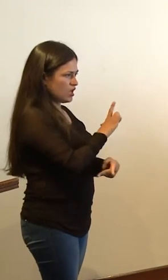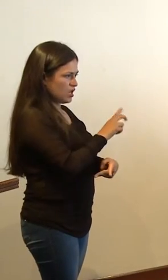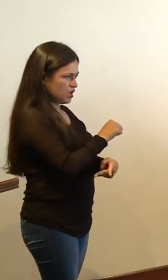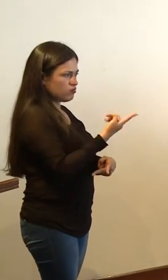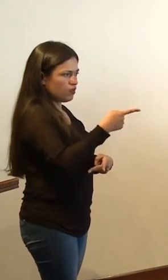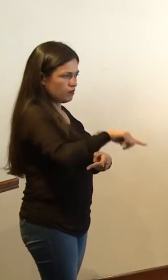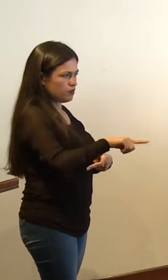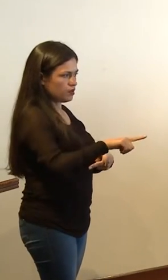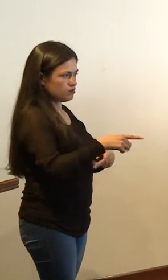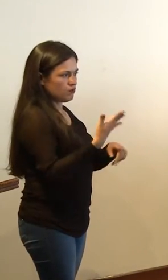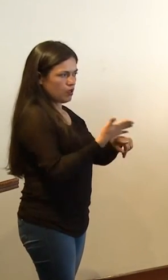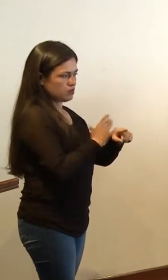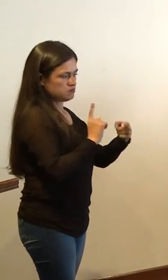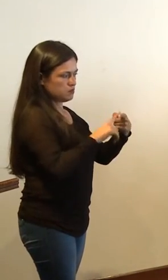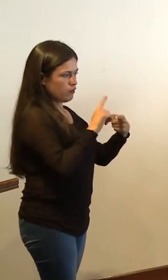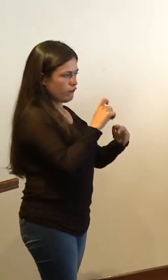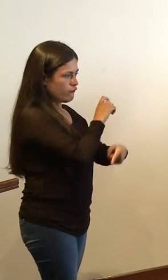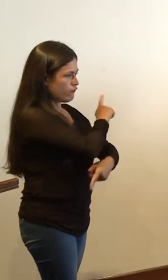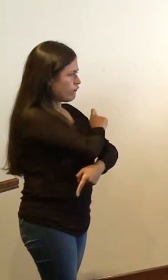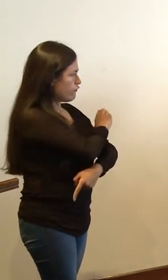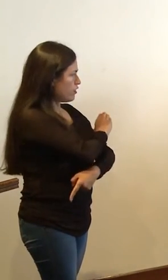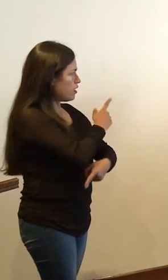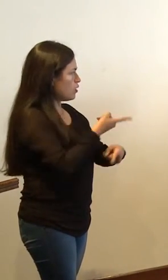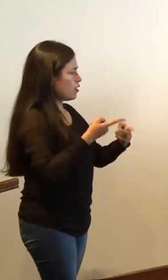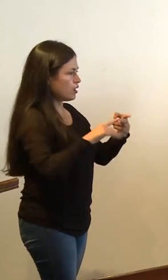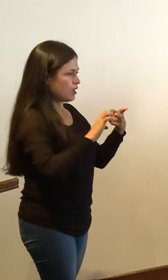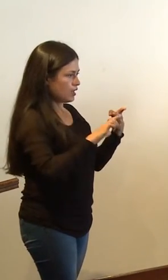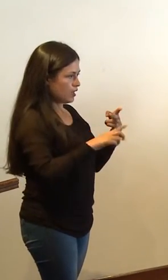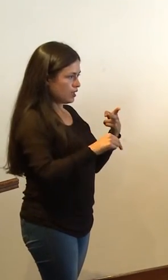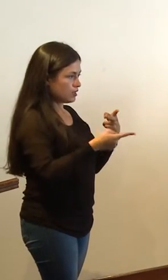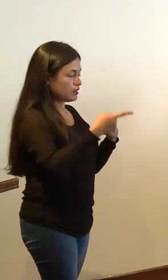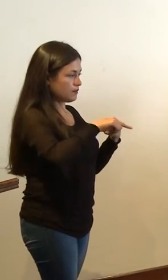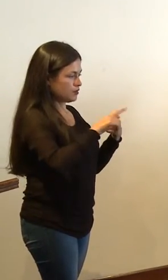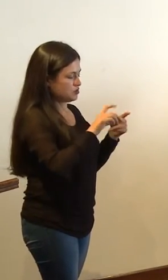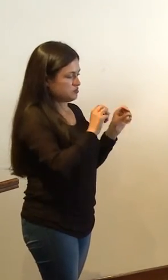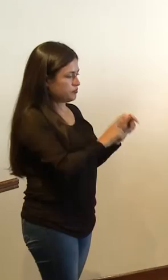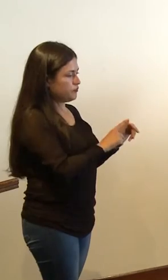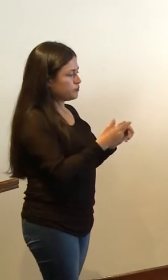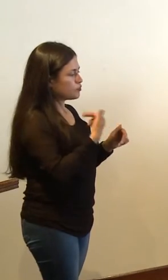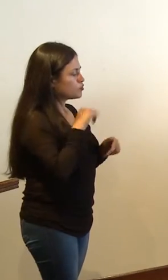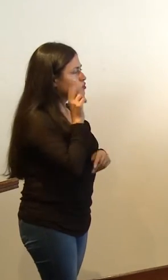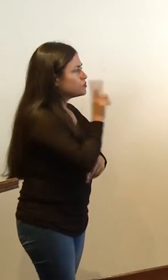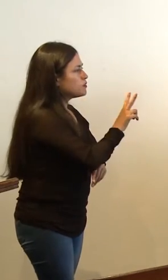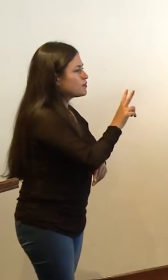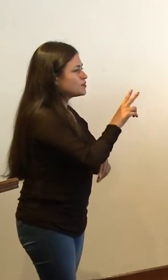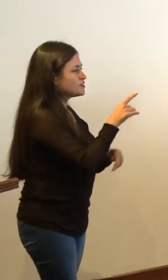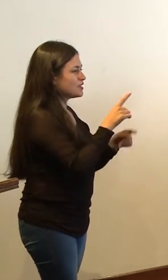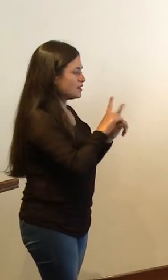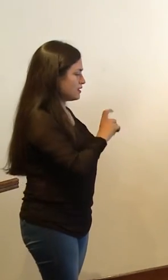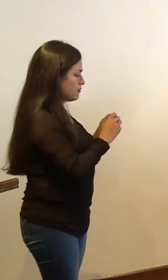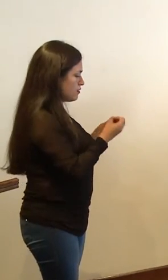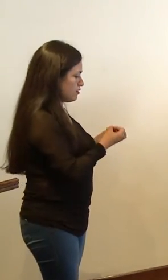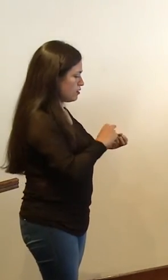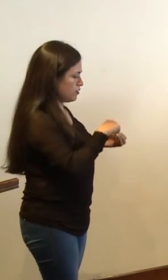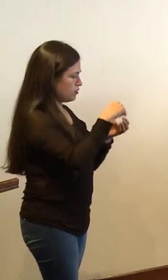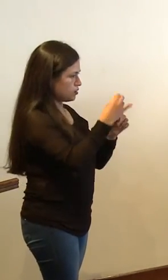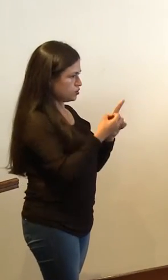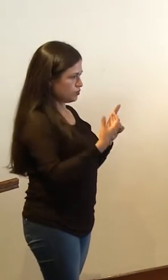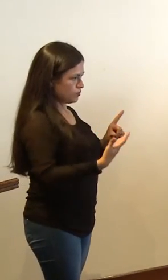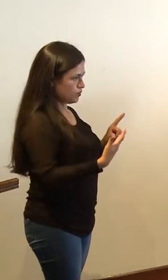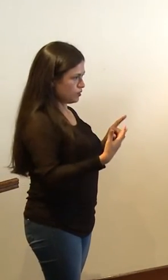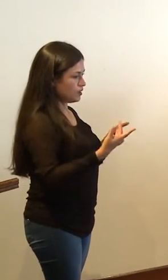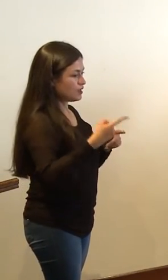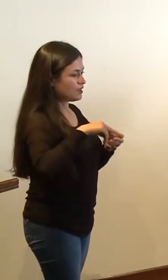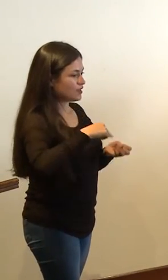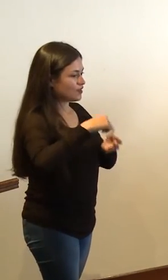Nacional, pues nosotros desde esa conjunción educación popular, educación comunitaria,